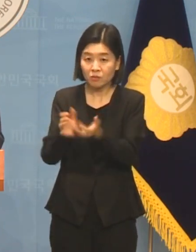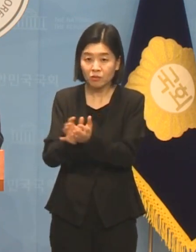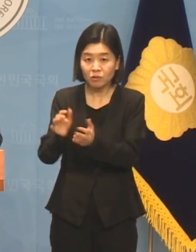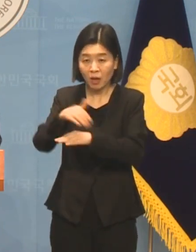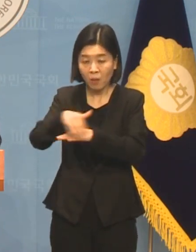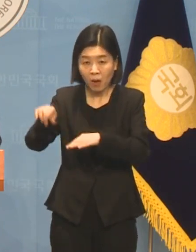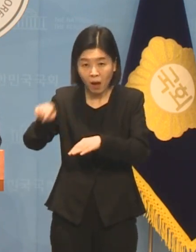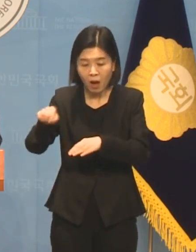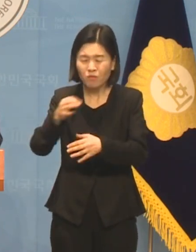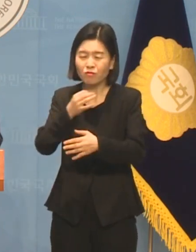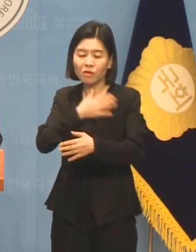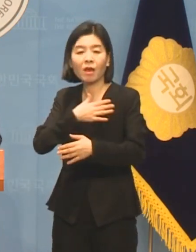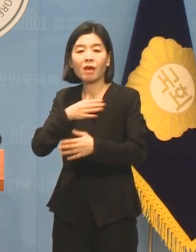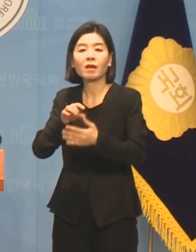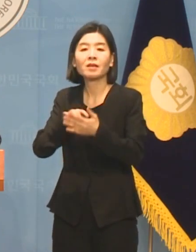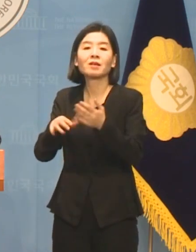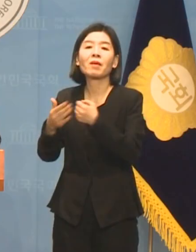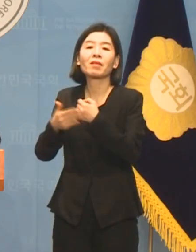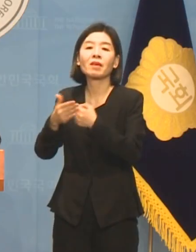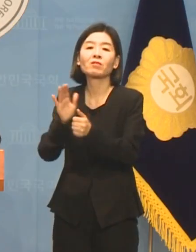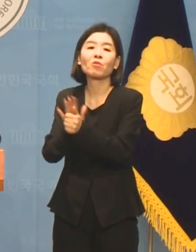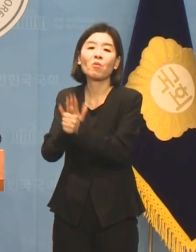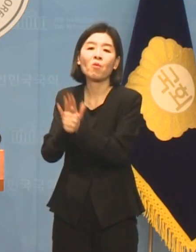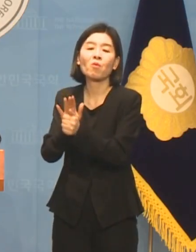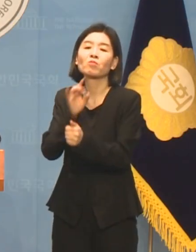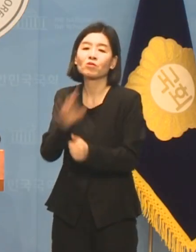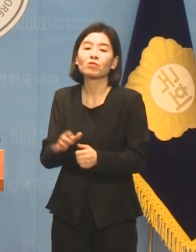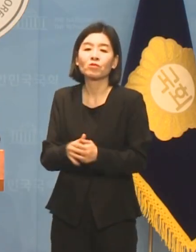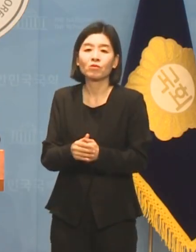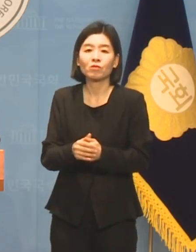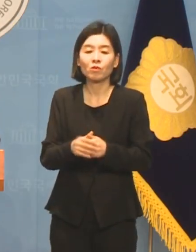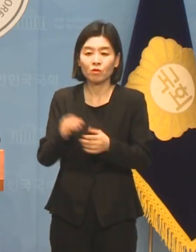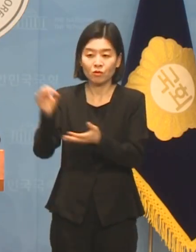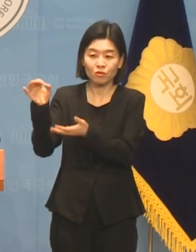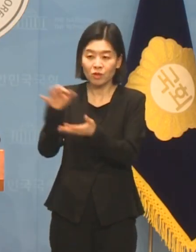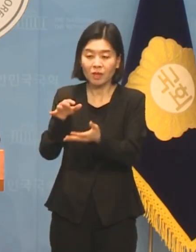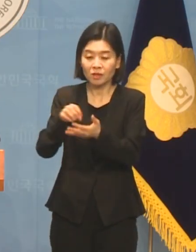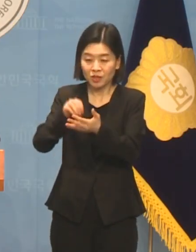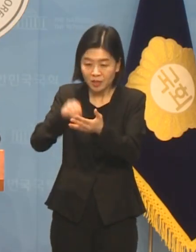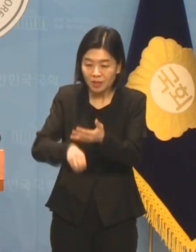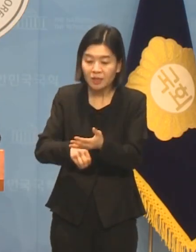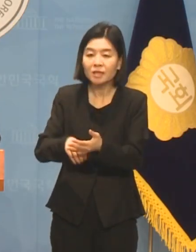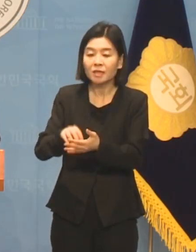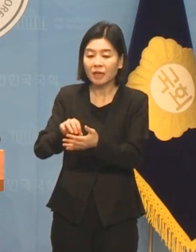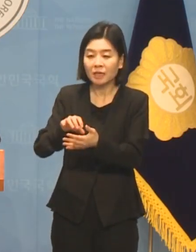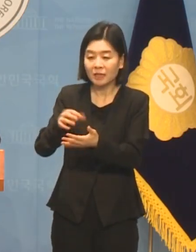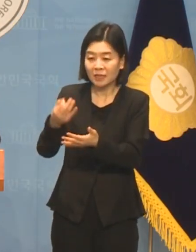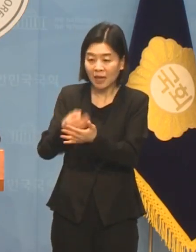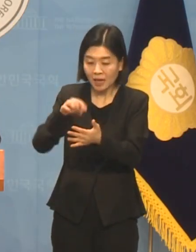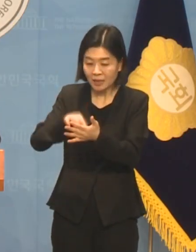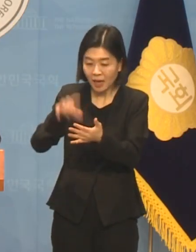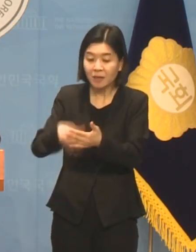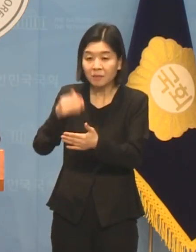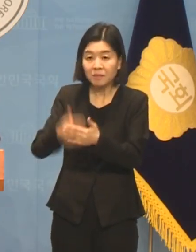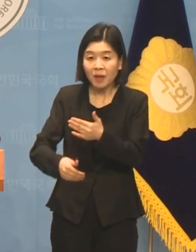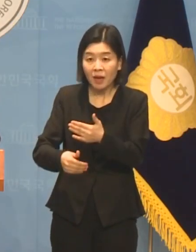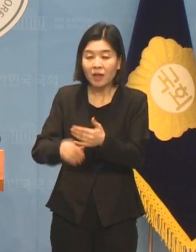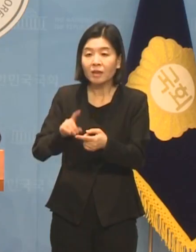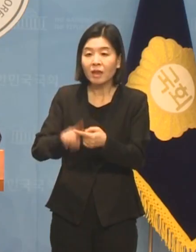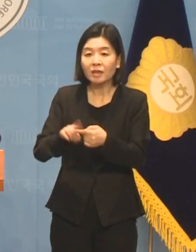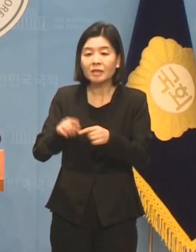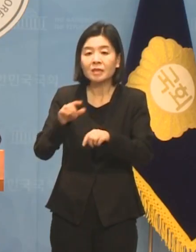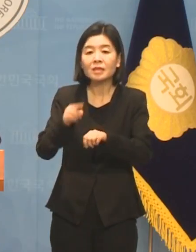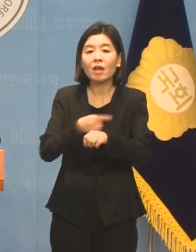한다면 부자들에게 혜택이 돌아가게 됩니다. 심지어 유산취득세 도입에 따른 세수 감소 얘기는 꺼내지도